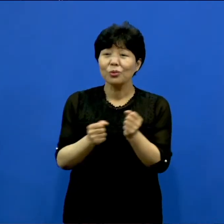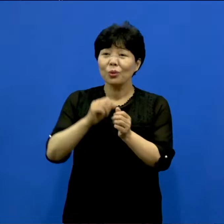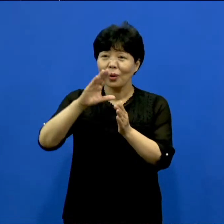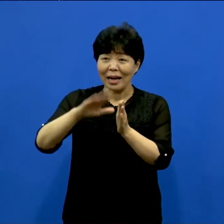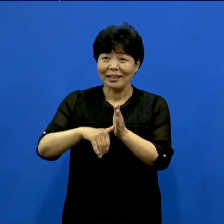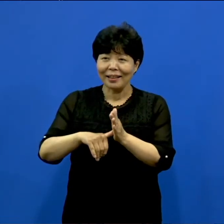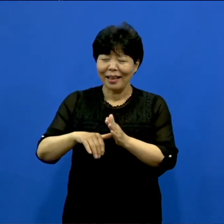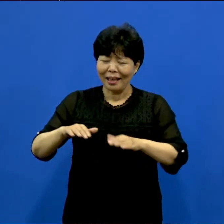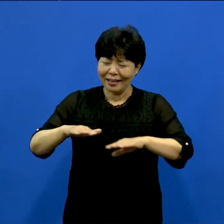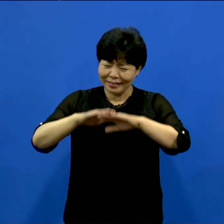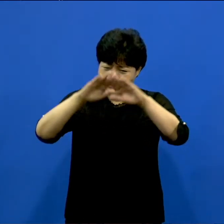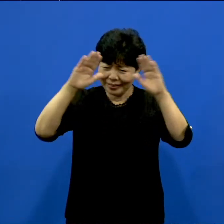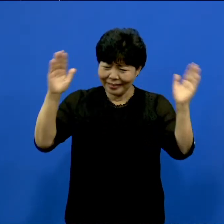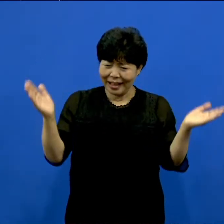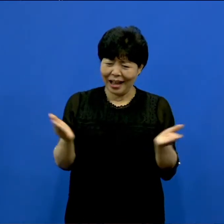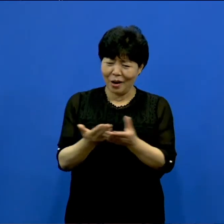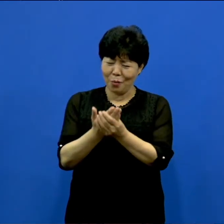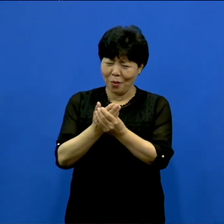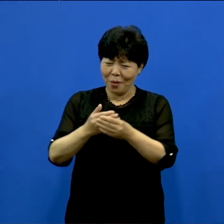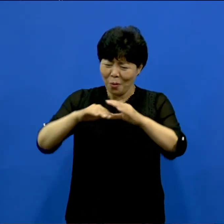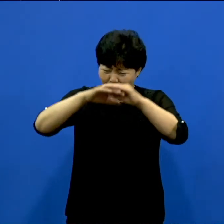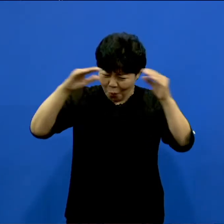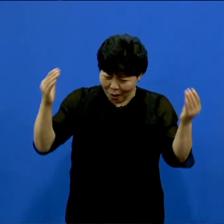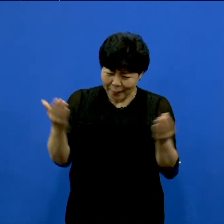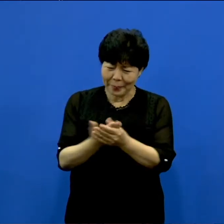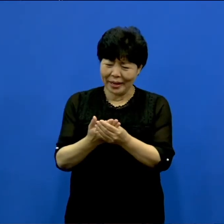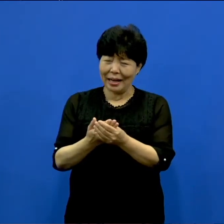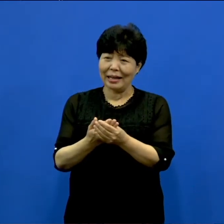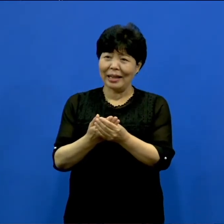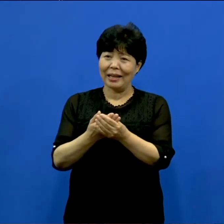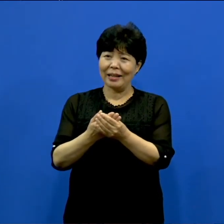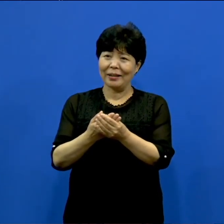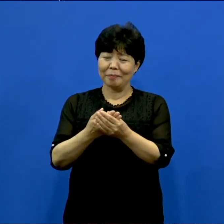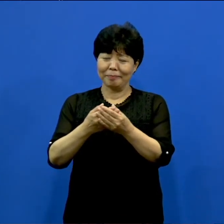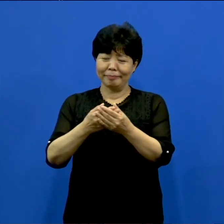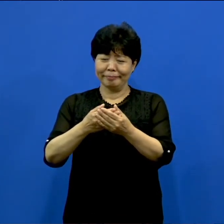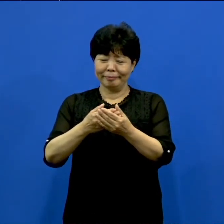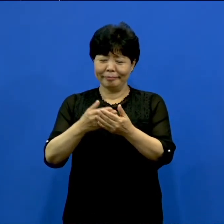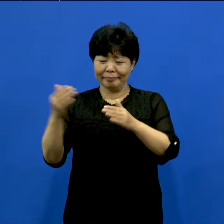게 다 완벽하게 이루어지면 이제 순종하겠어요. 그건 아니에요.